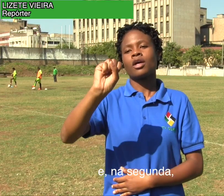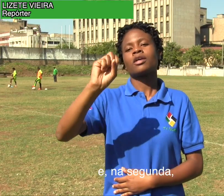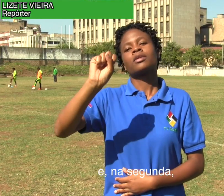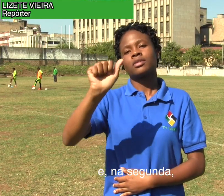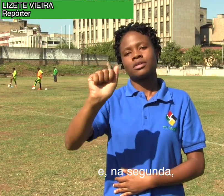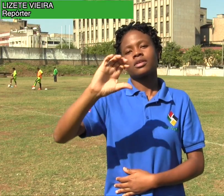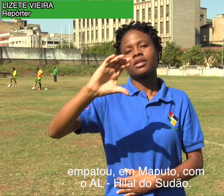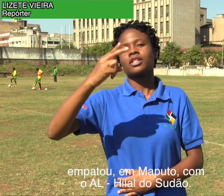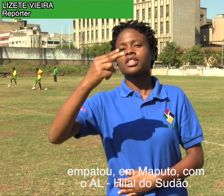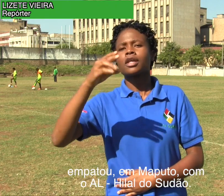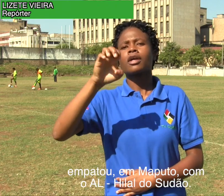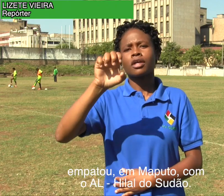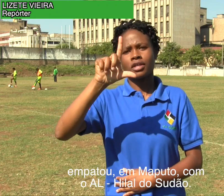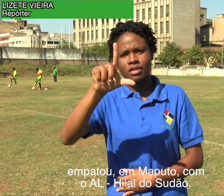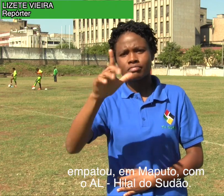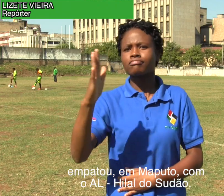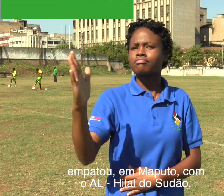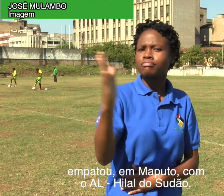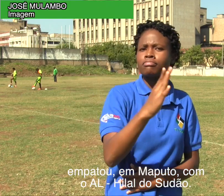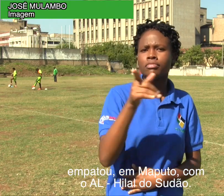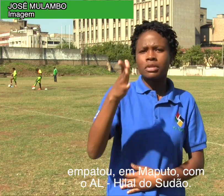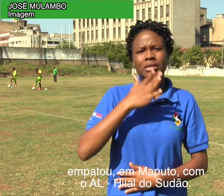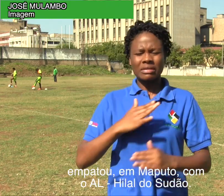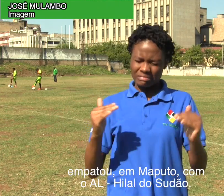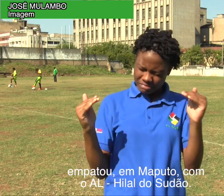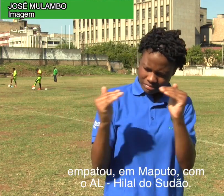segunda empatou a 0 em Maputo com Al-Ilao do Sudal.